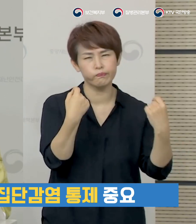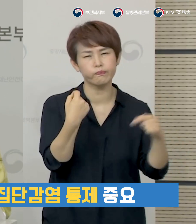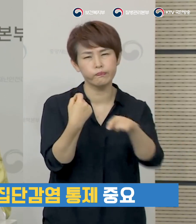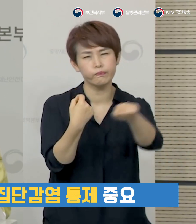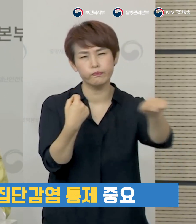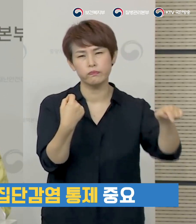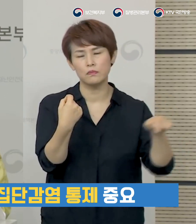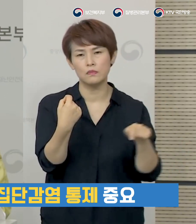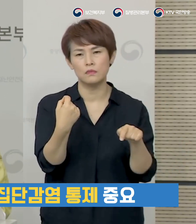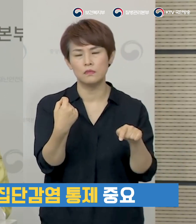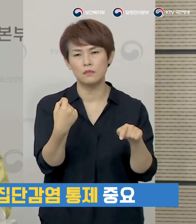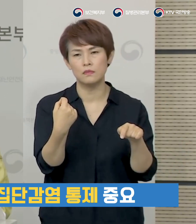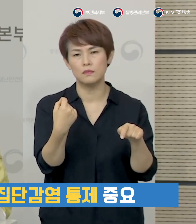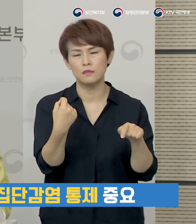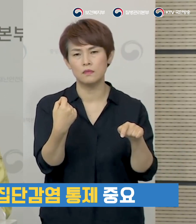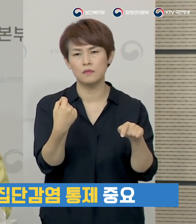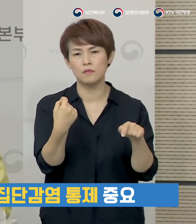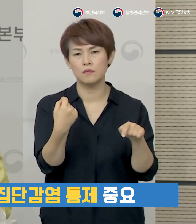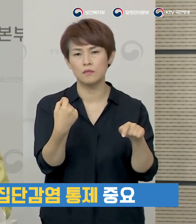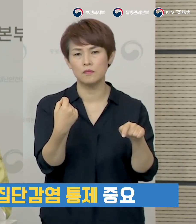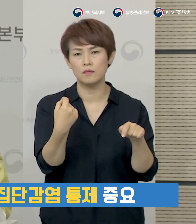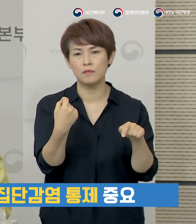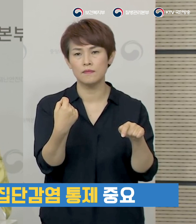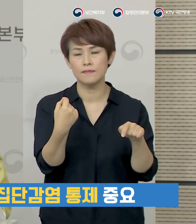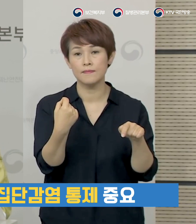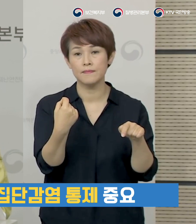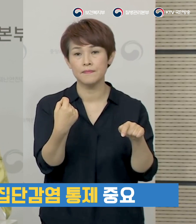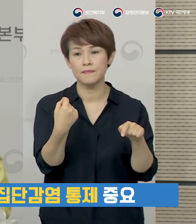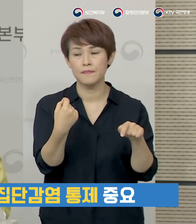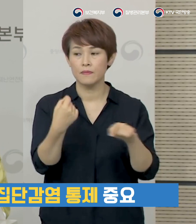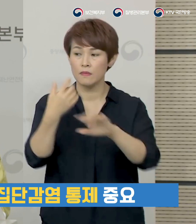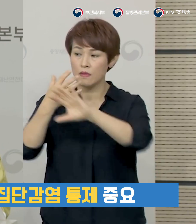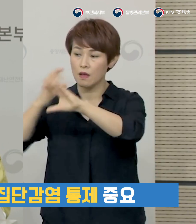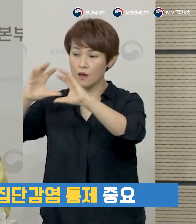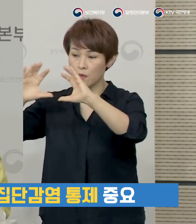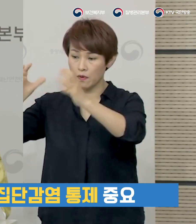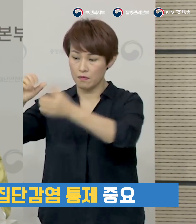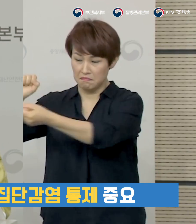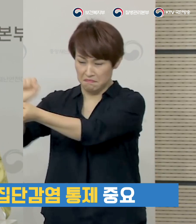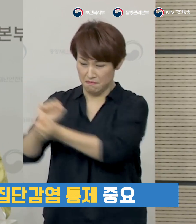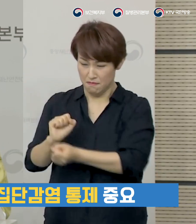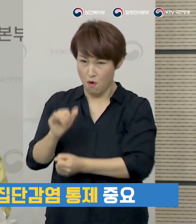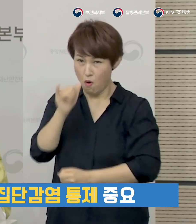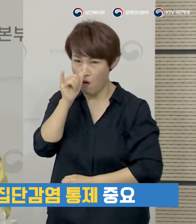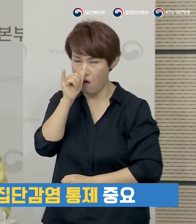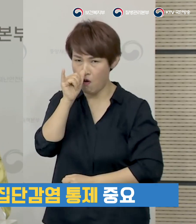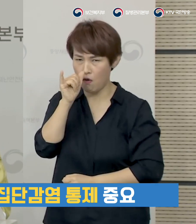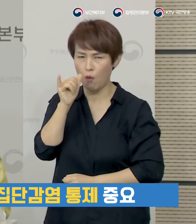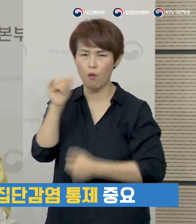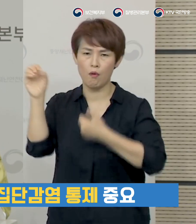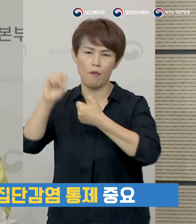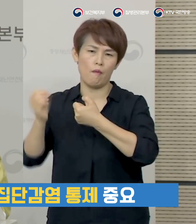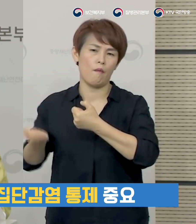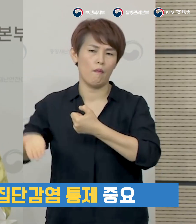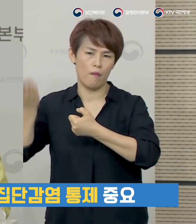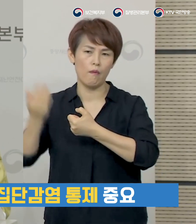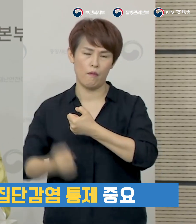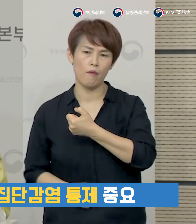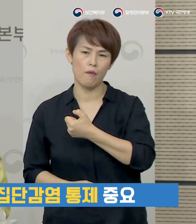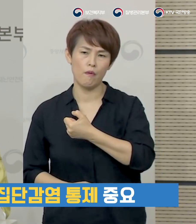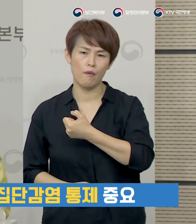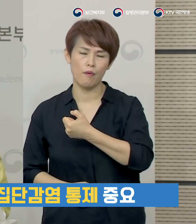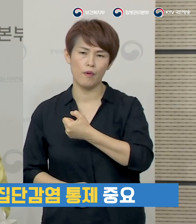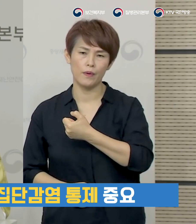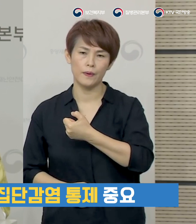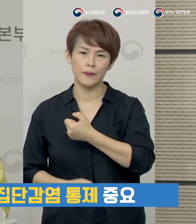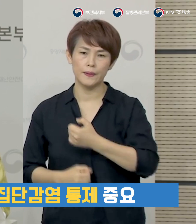부분들이 있고요. 그다음에 해외에서 이제 유입되는 사례가 거의 이제 절반 이상을 좀 차지하고 있는 그런 이제